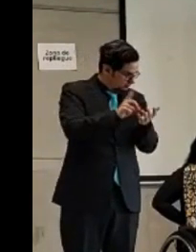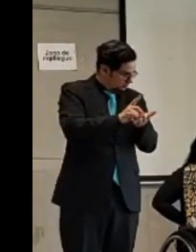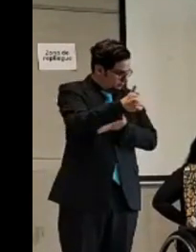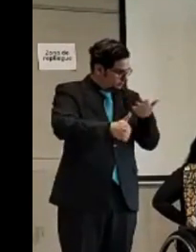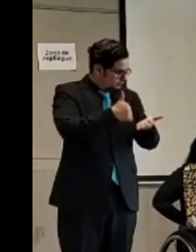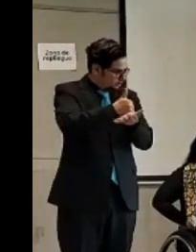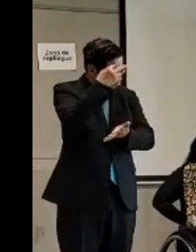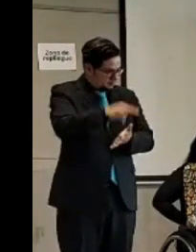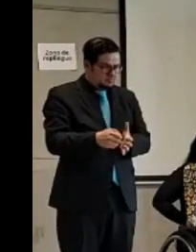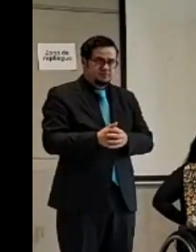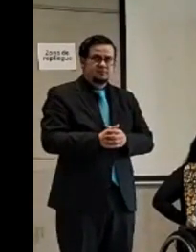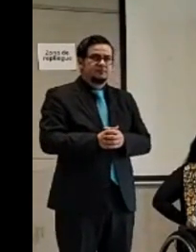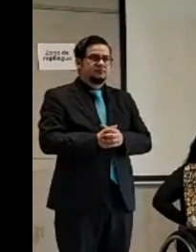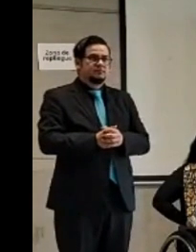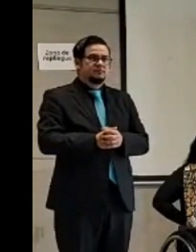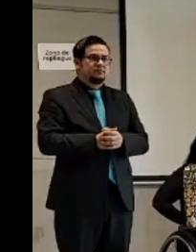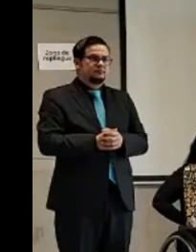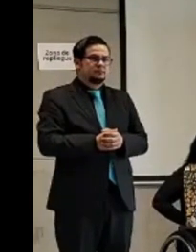con Discapacidad de la Ciudad de México